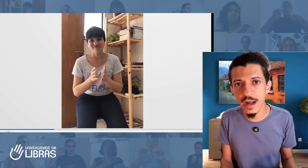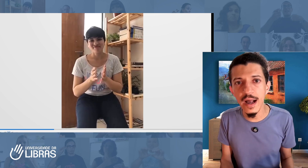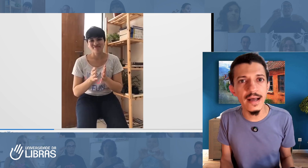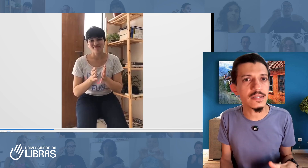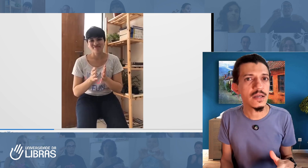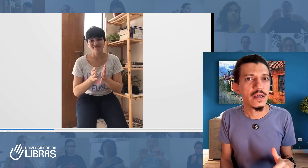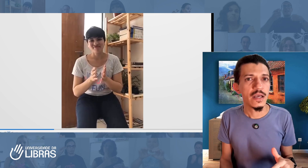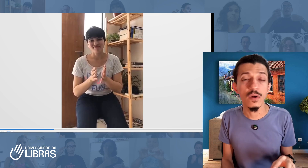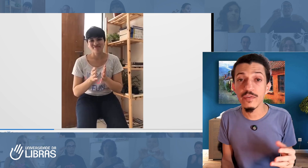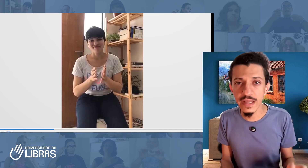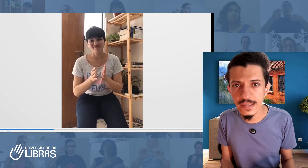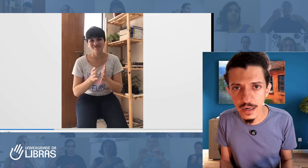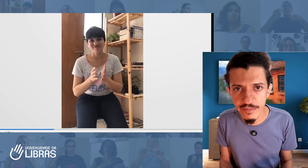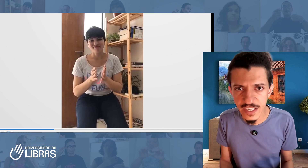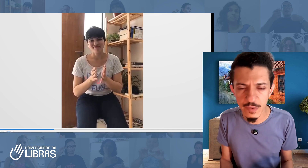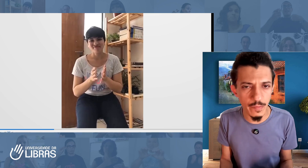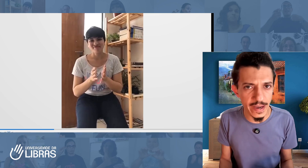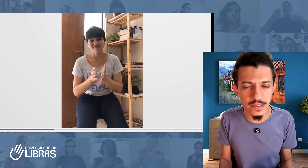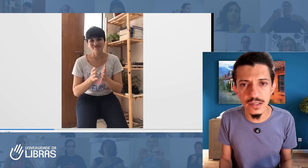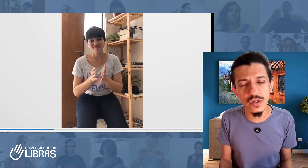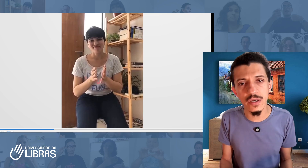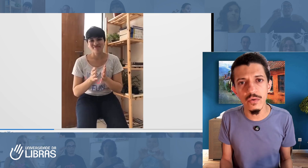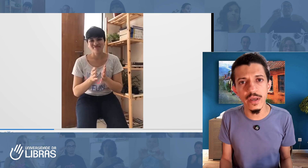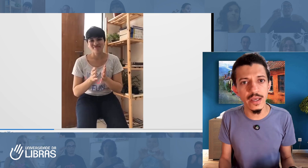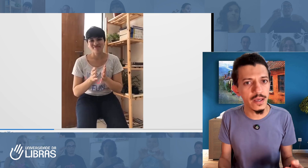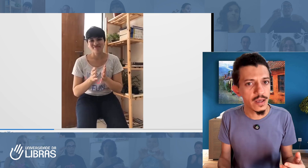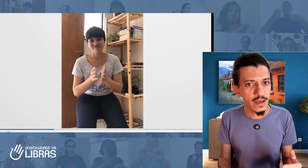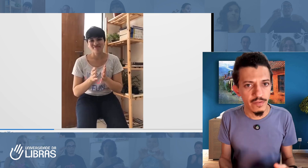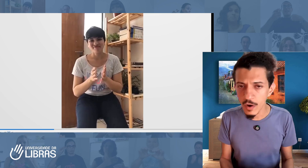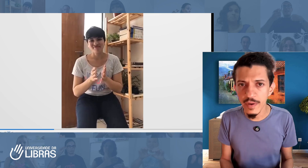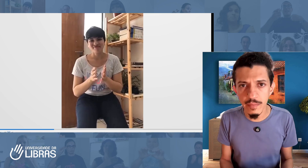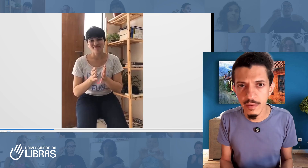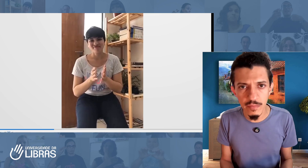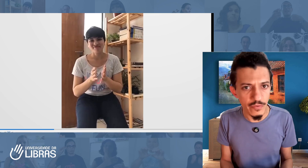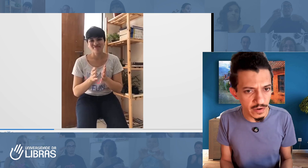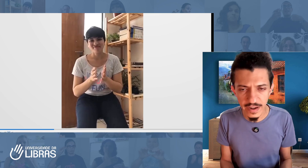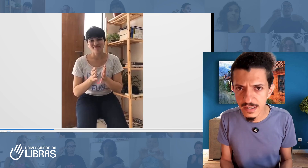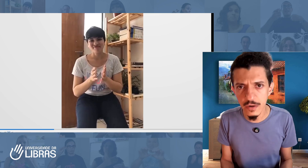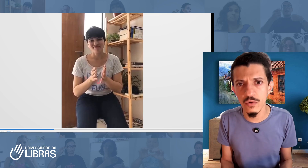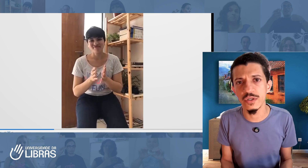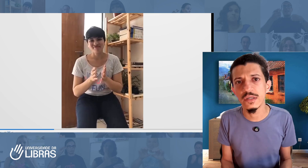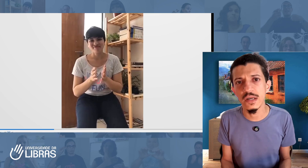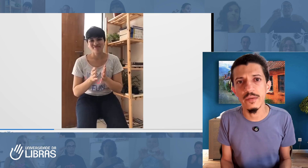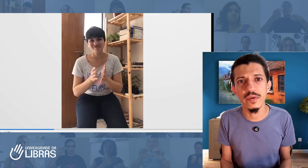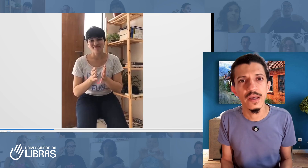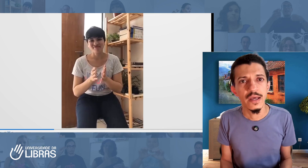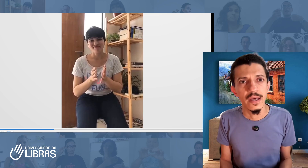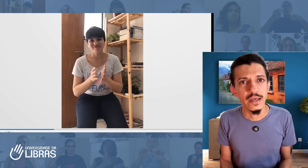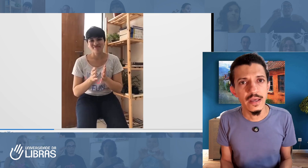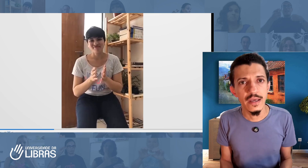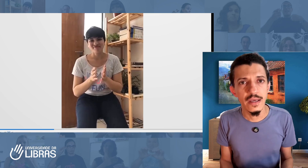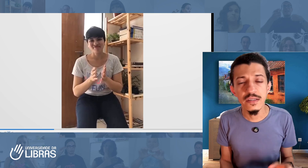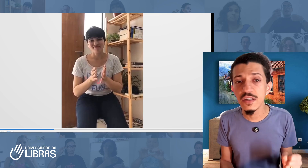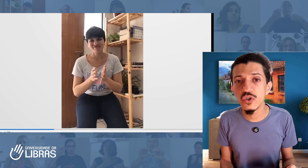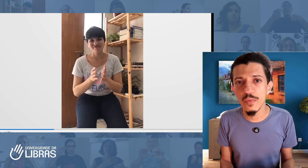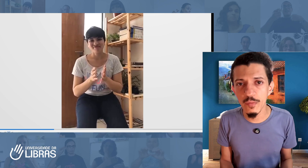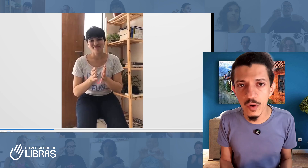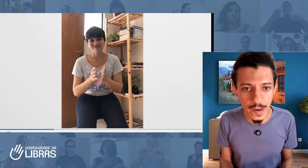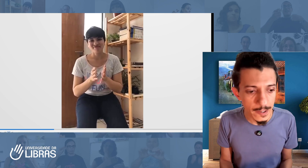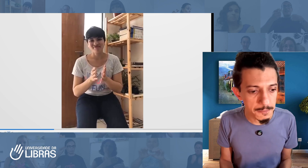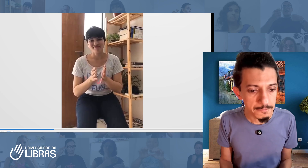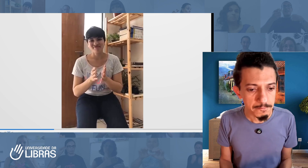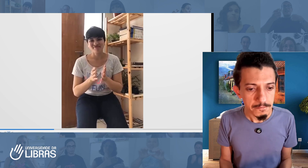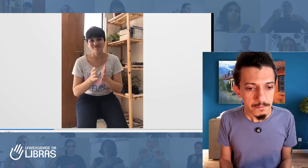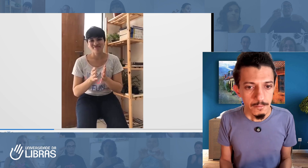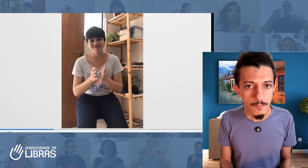voltou para casa. E quando foi a 3ª vez, meu pai insistiu e falou, não, meu filho vai nascer hoje, sabe? E insistiu pelo meu